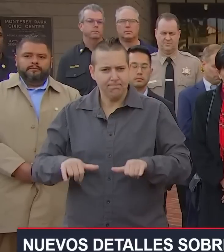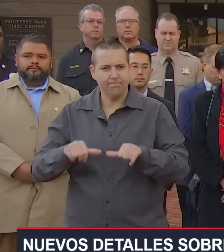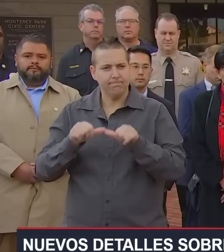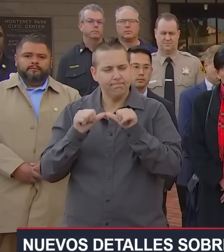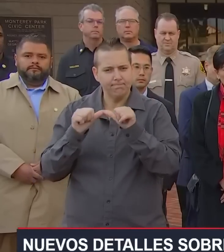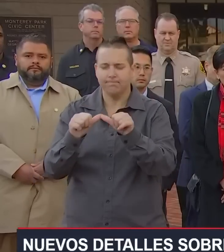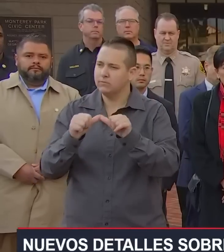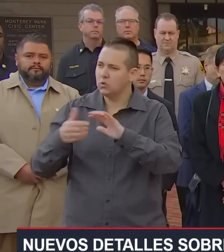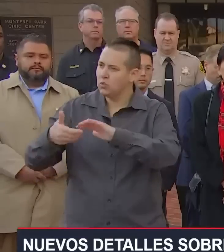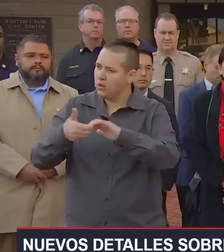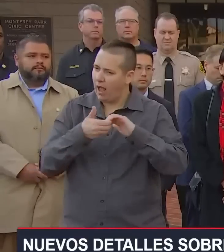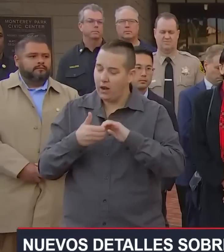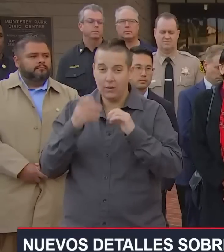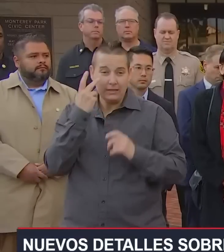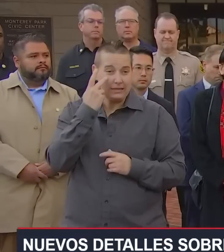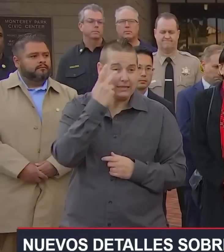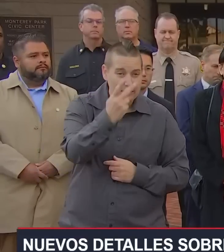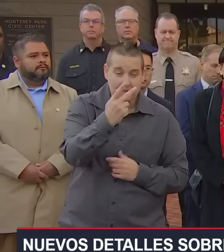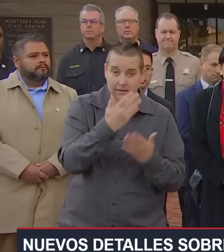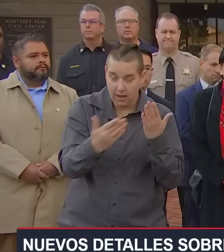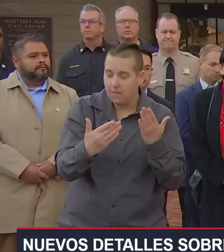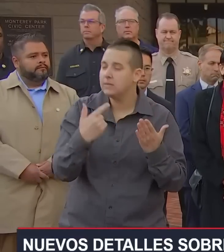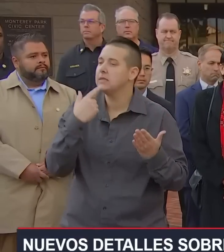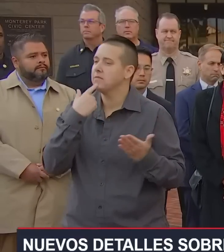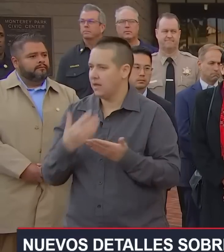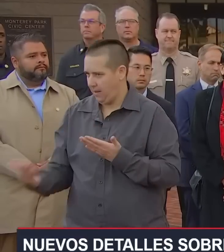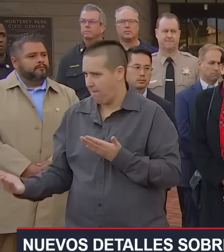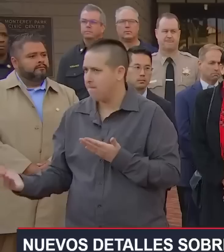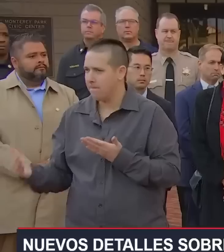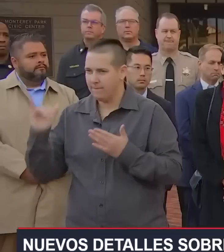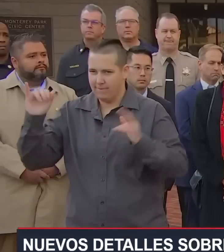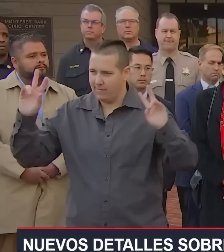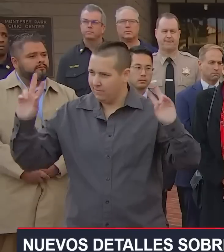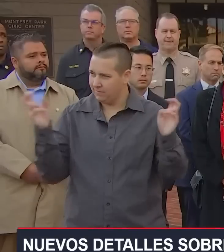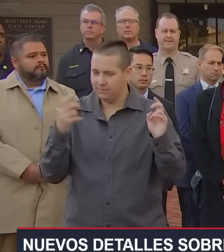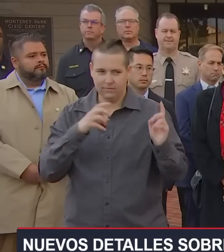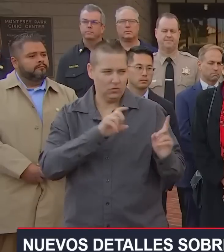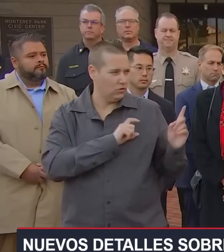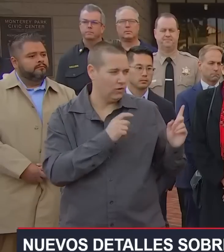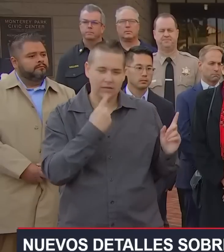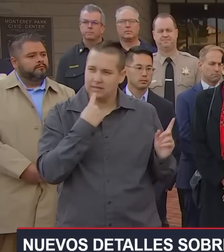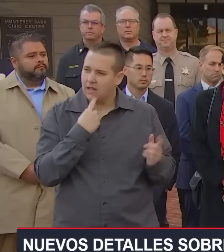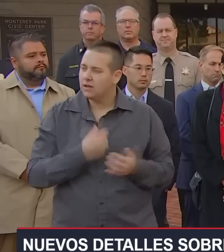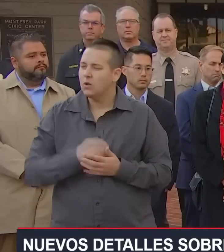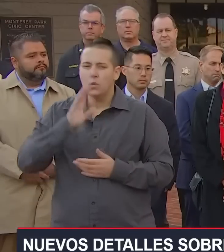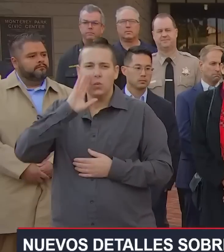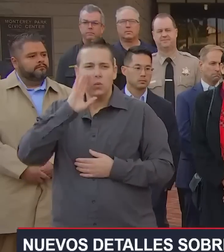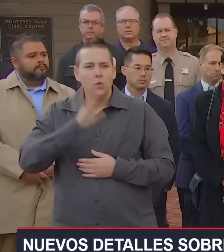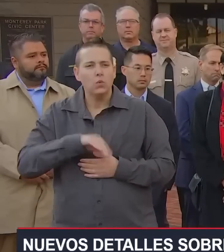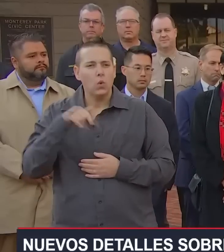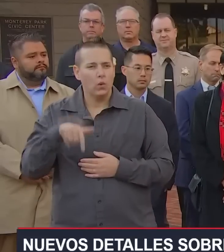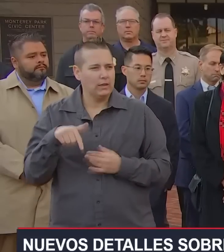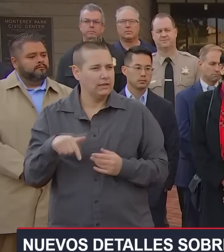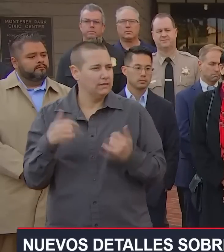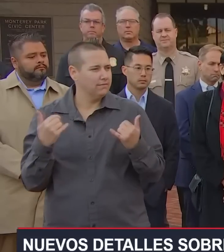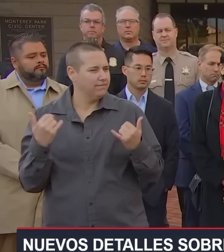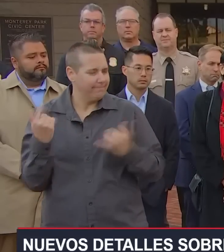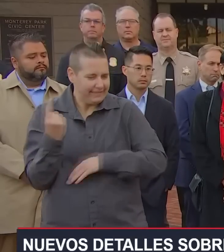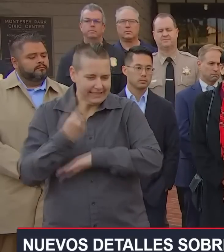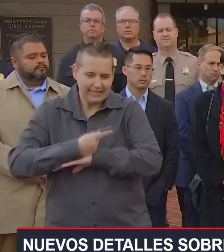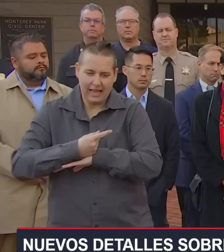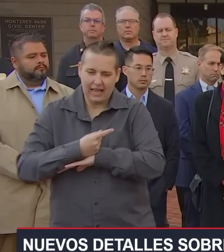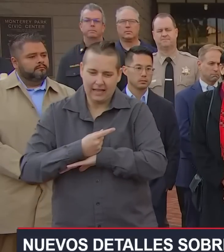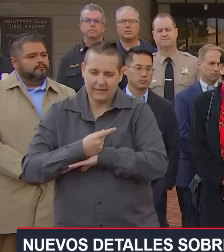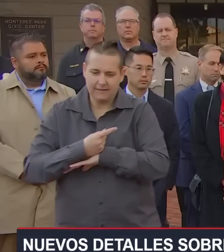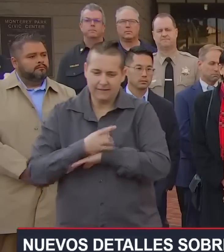pero seguimos unidos y cuando vemos algo lo reportamos Como dijo El alguacil